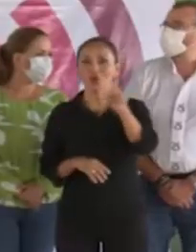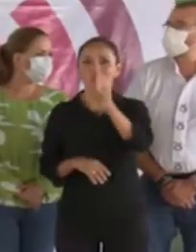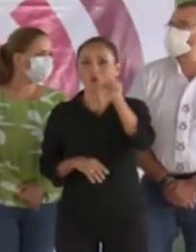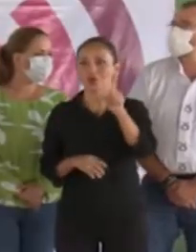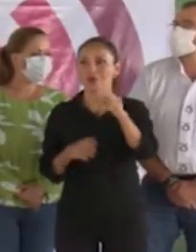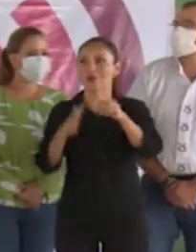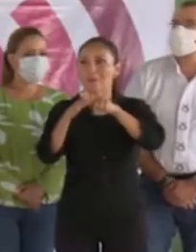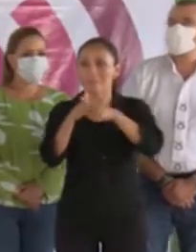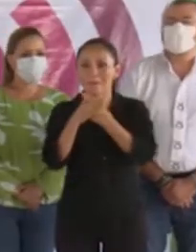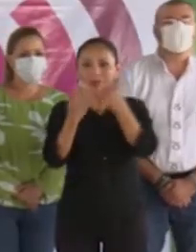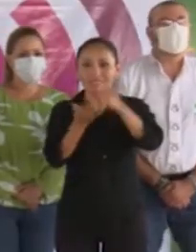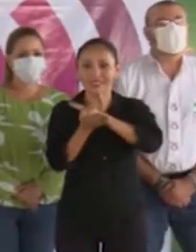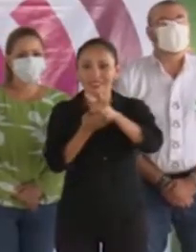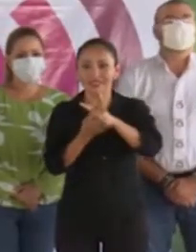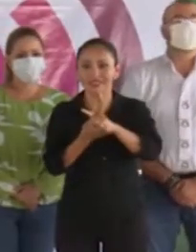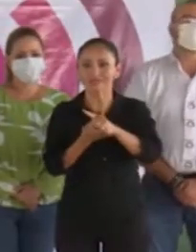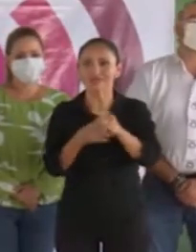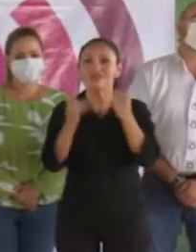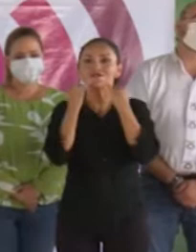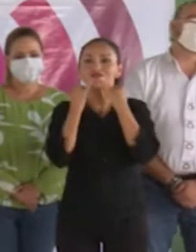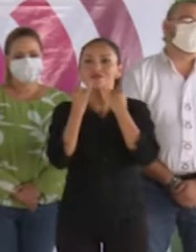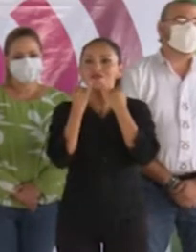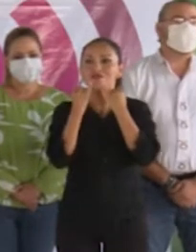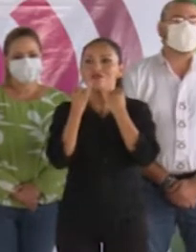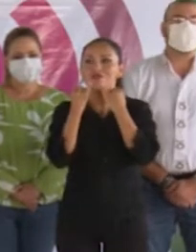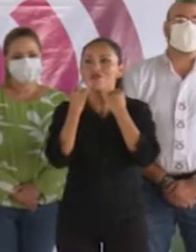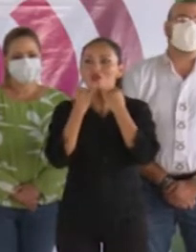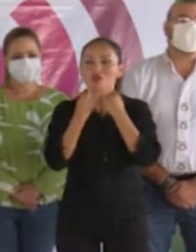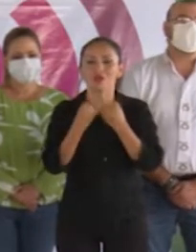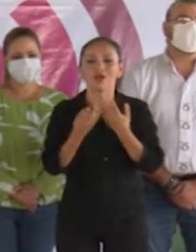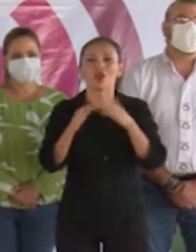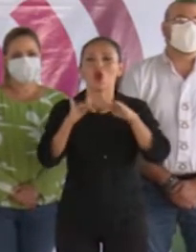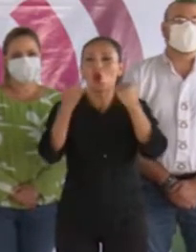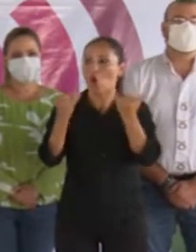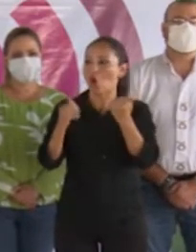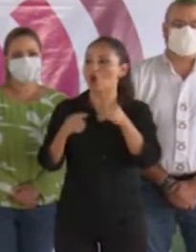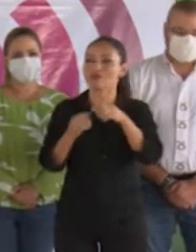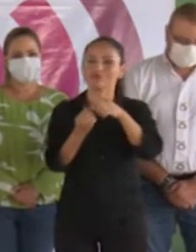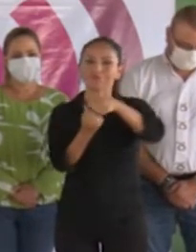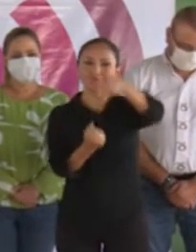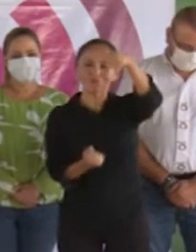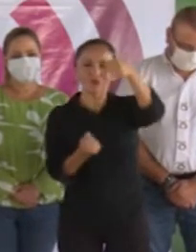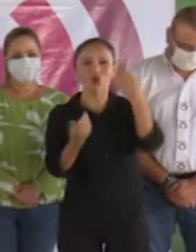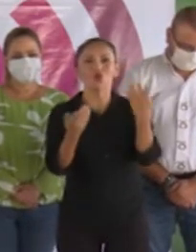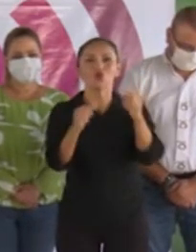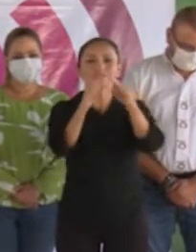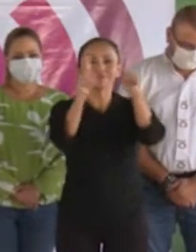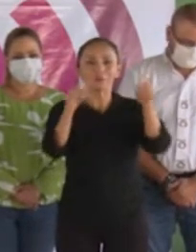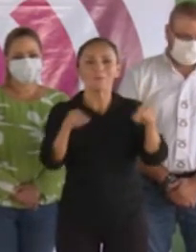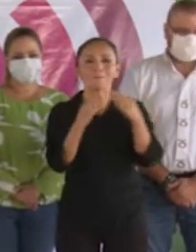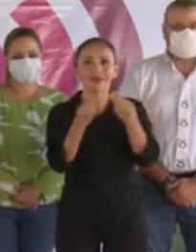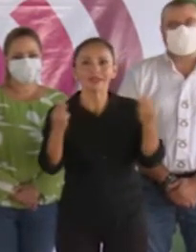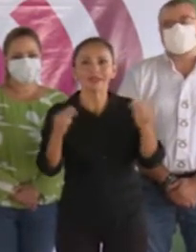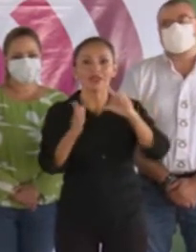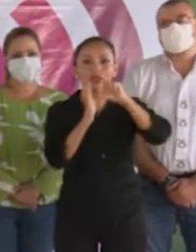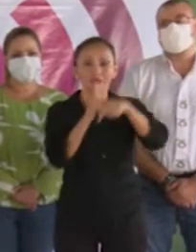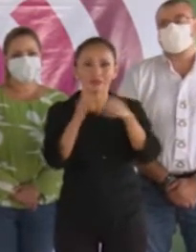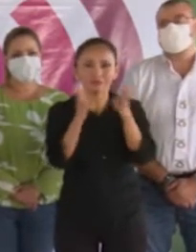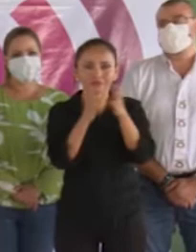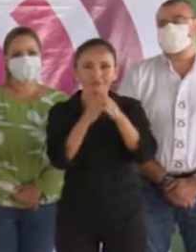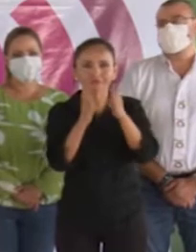Vamos a empezar esta semana con el informativo y el boletín que tenemos preparado para ustedes. Después de la reunión que